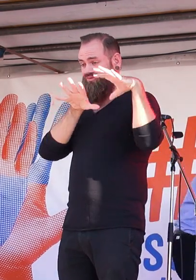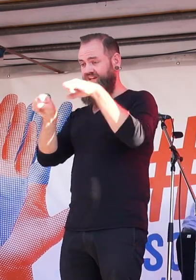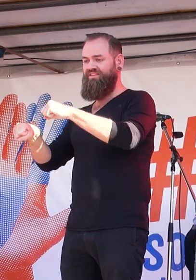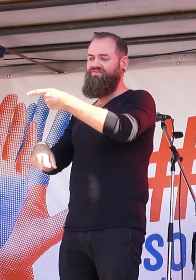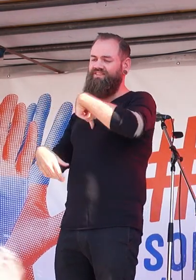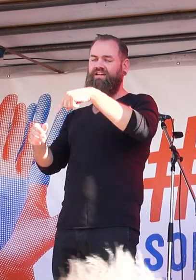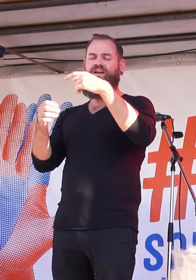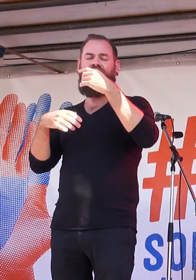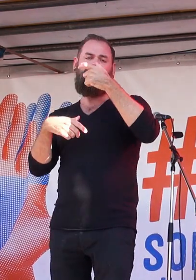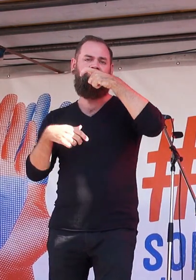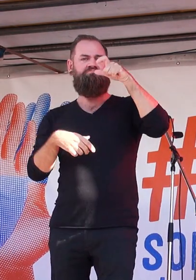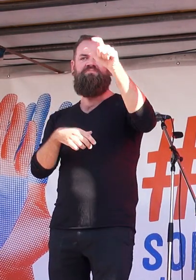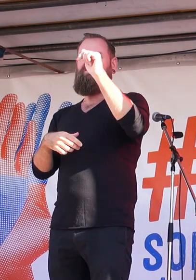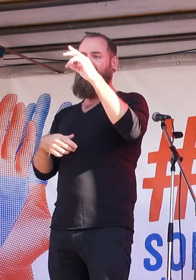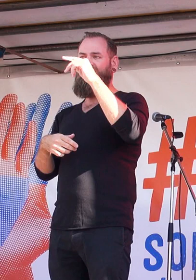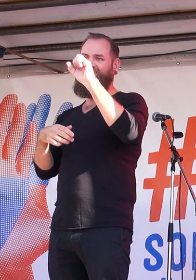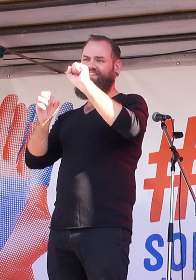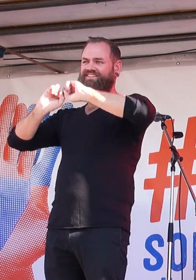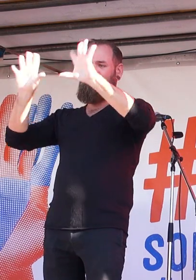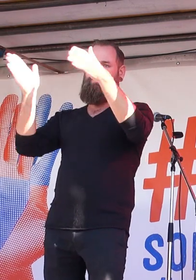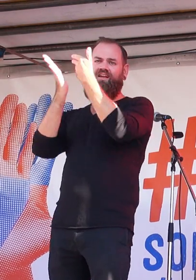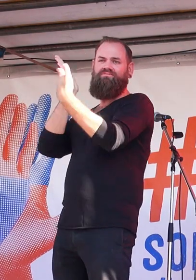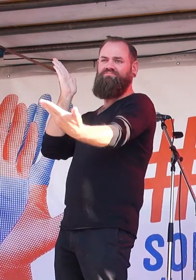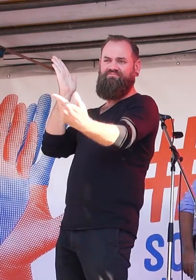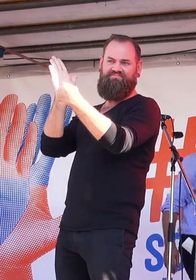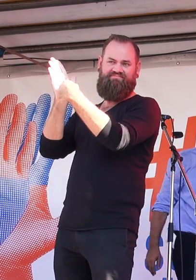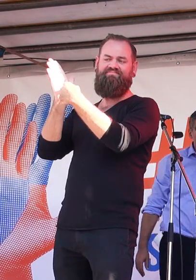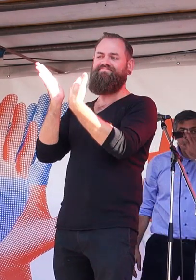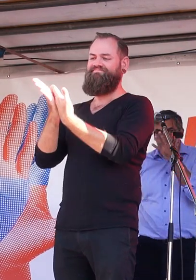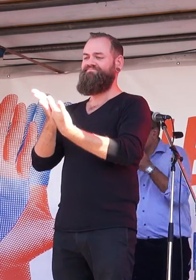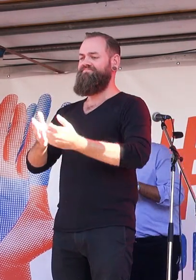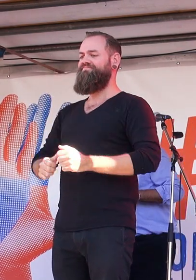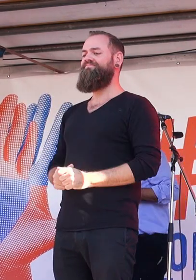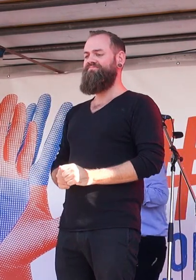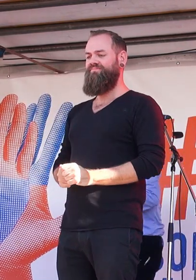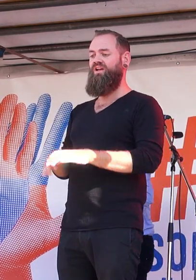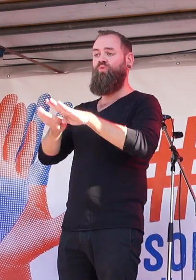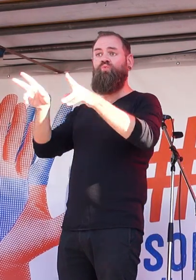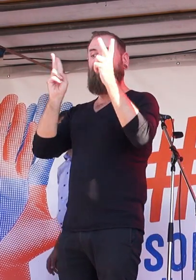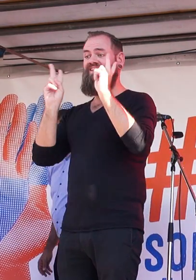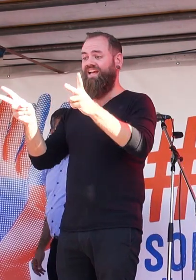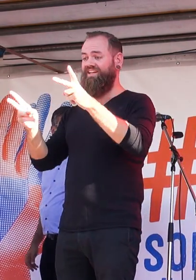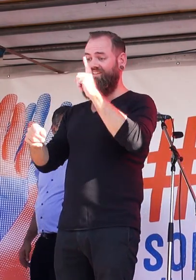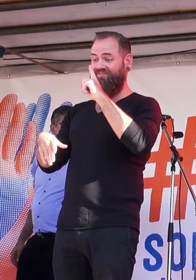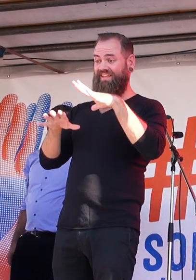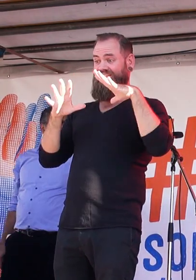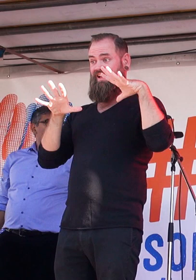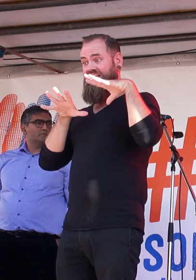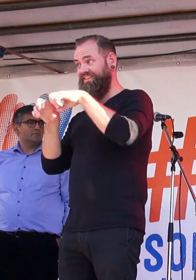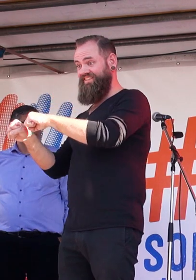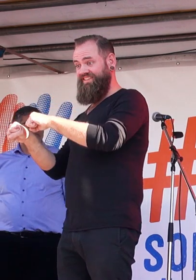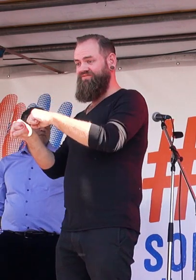eine Bevölkerungsgruppe in Frage gestellt wird, dann stellt dies das Grundrecht als solches und die Unteilbarkeit der Menschenrechte in